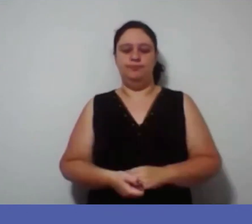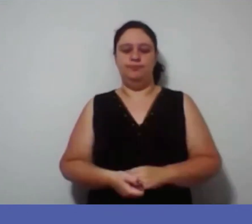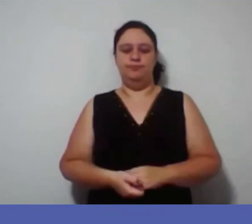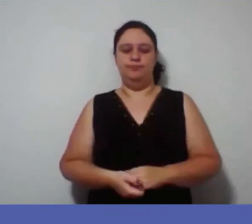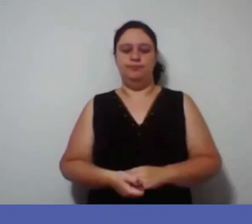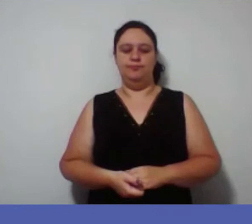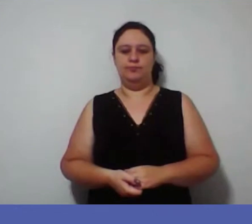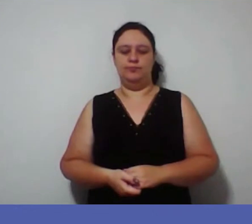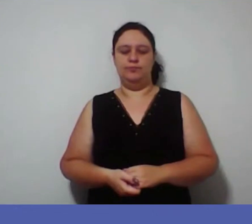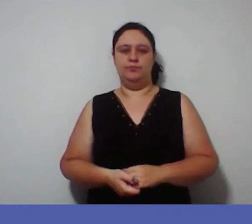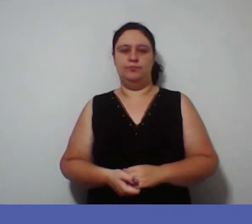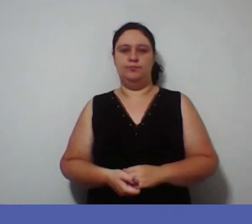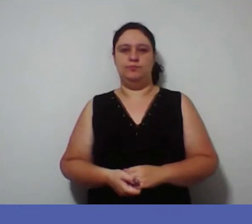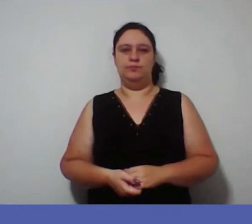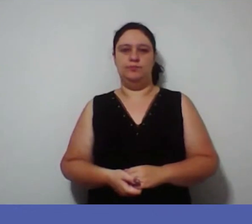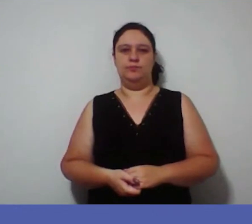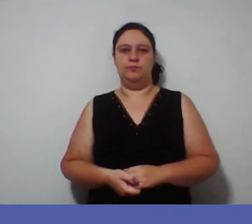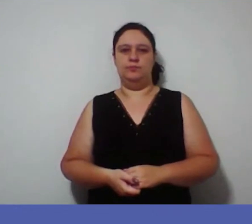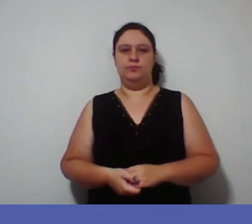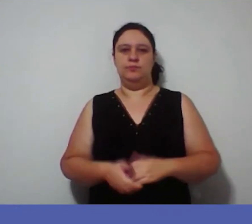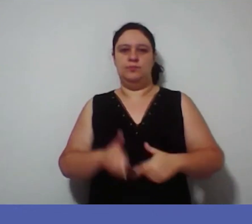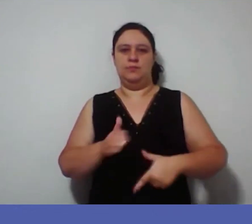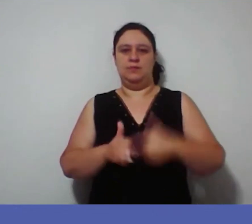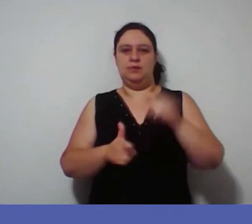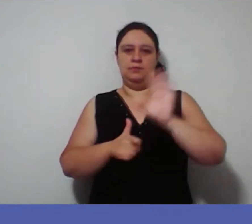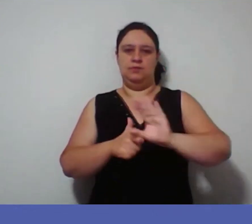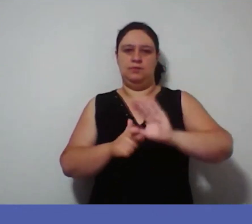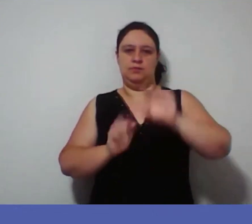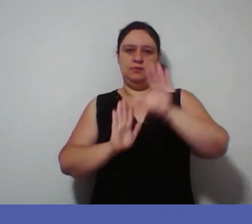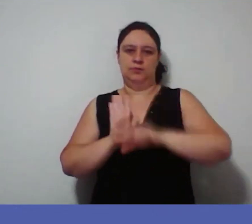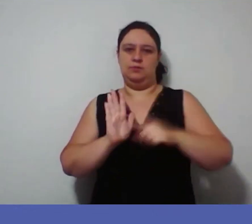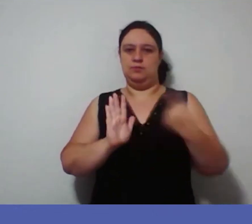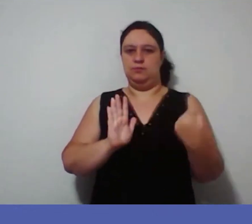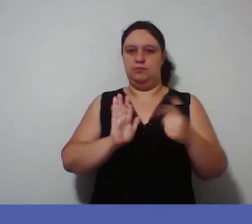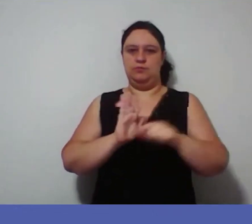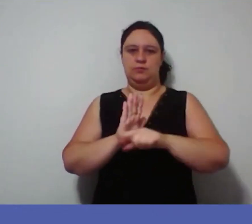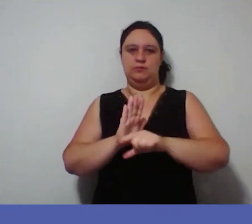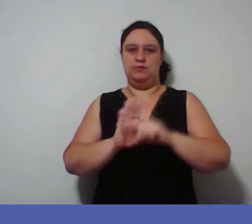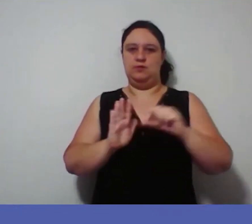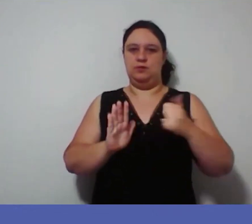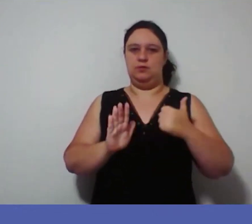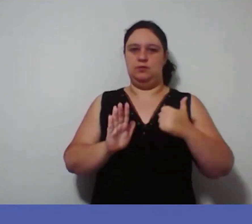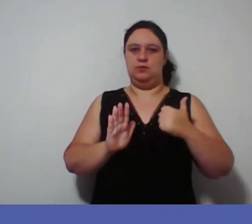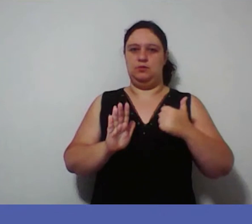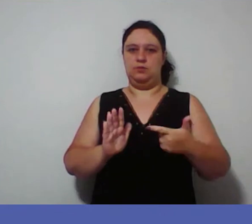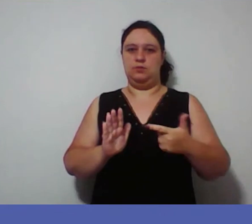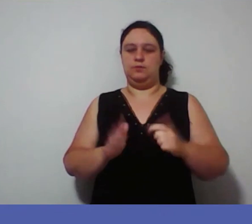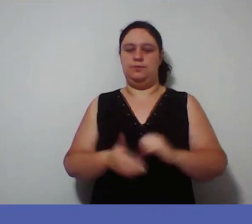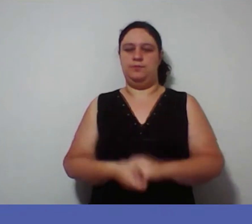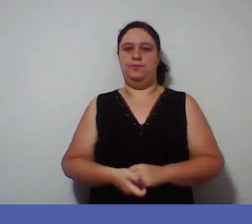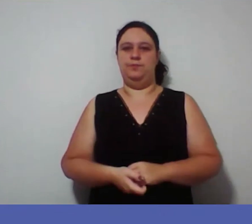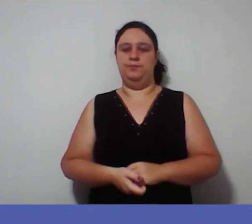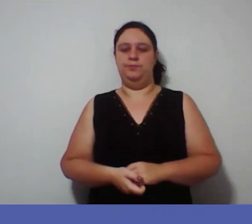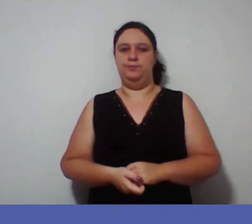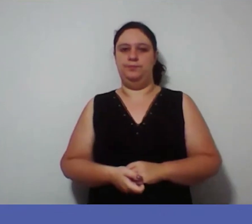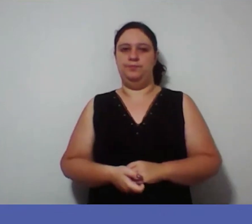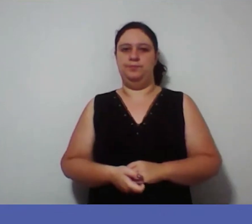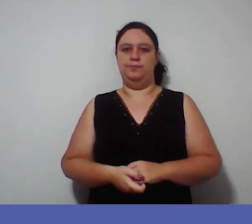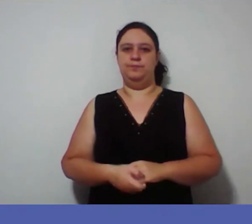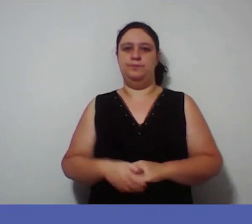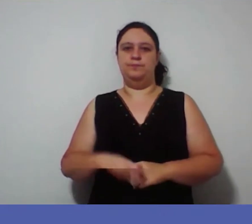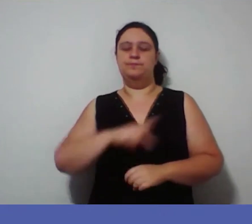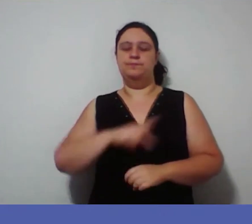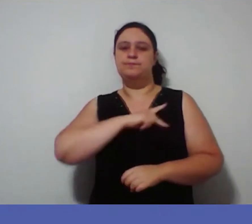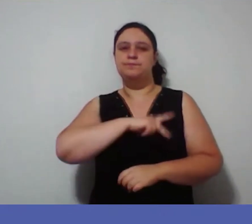2 Coríntios capítulo 1, versículo 12. Paulo fala assim: porque a